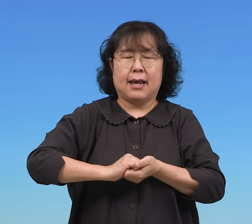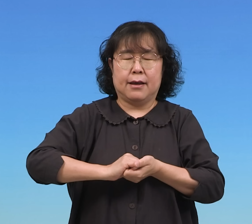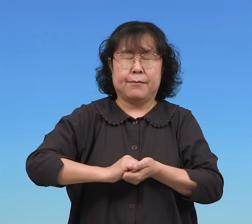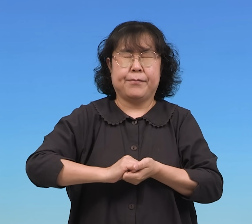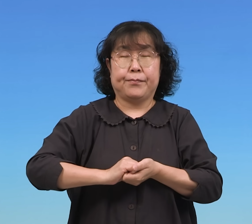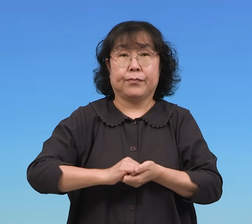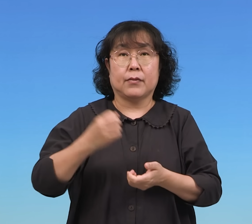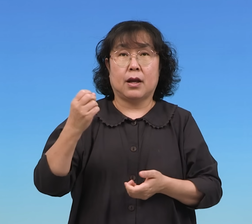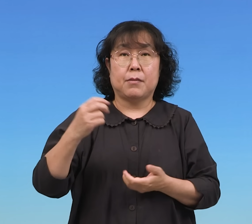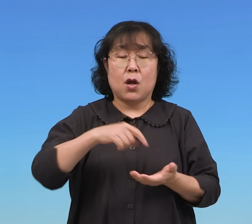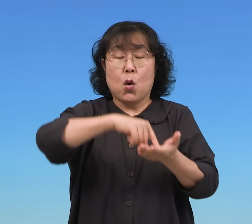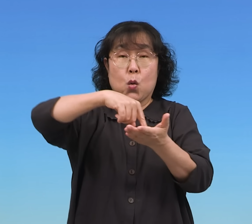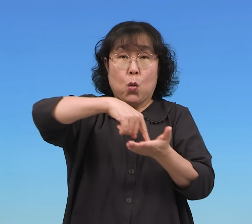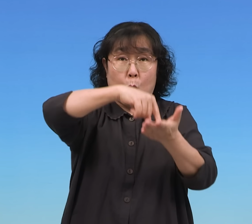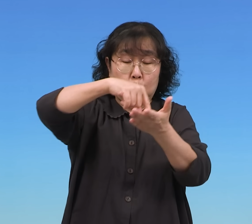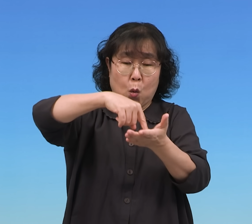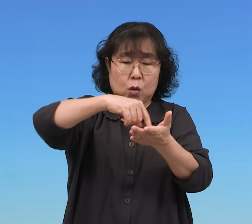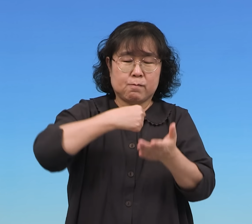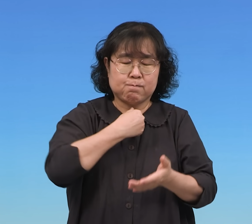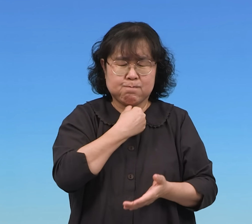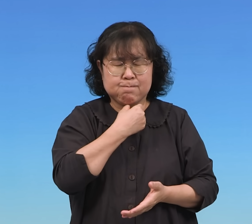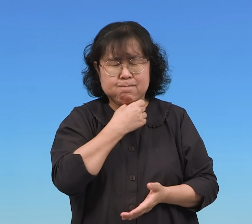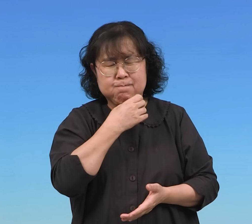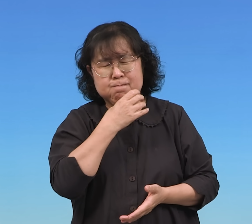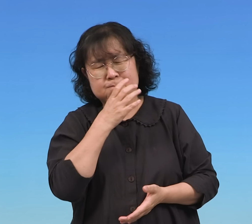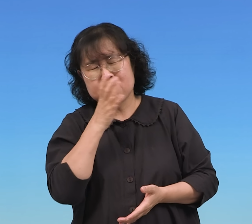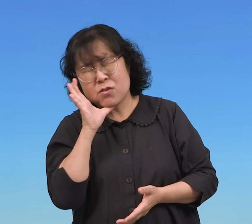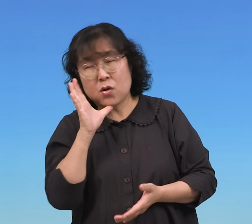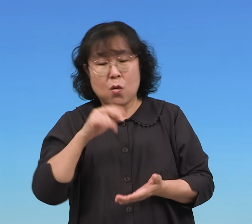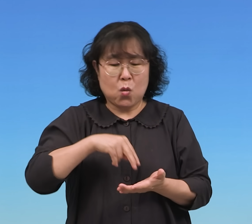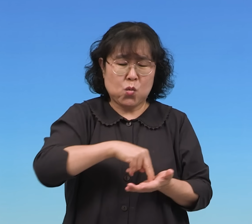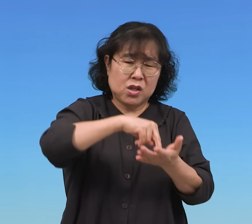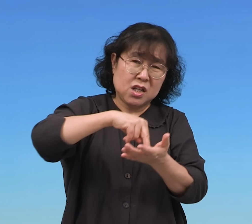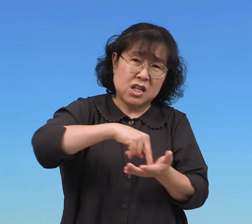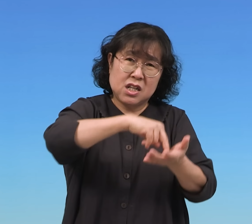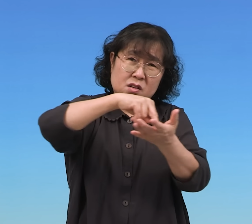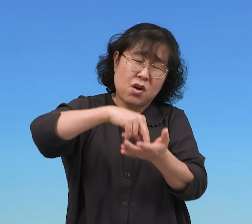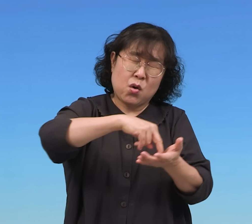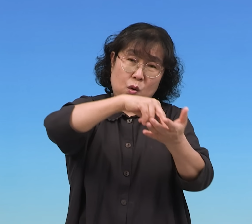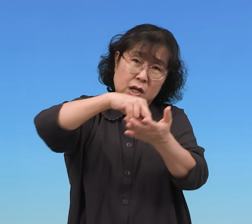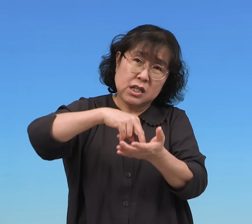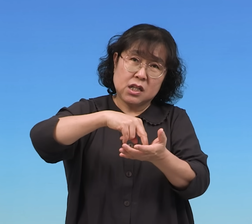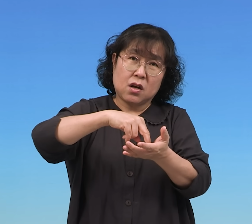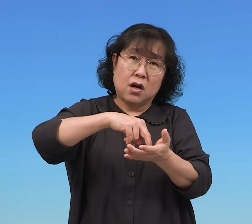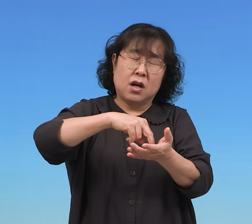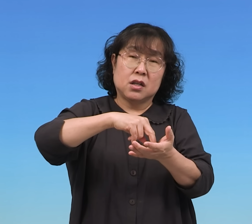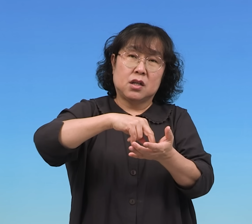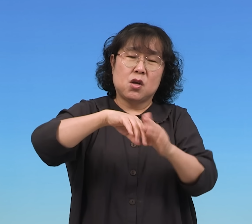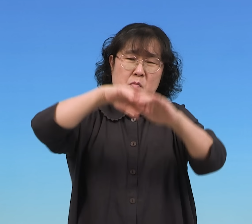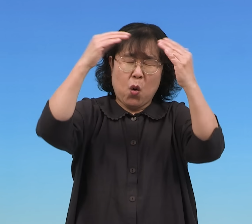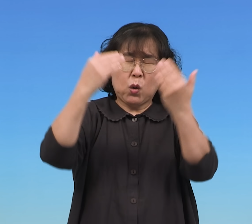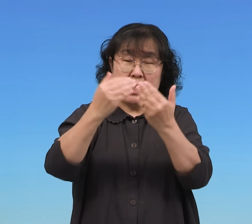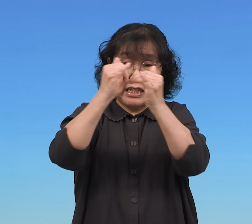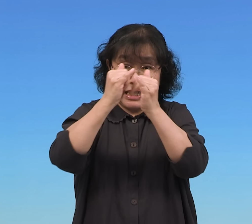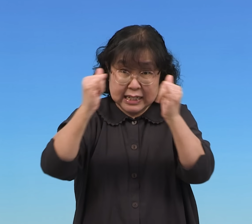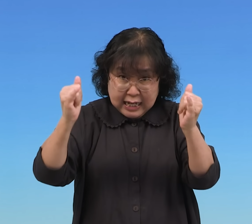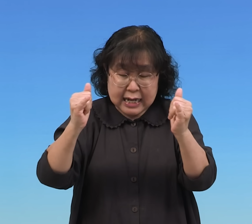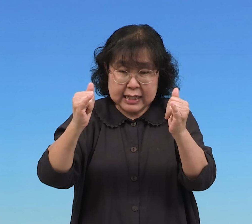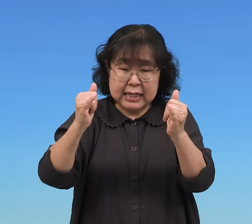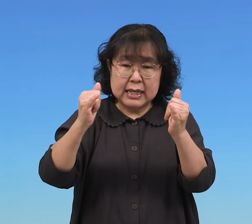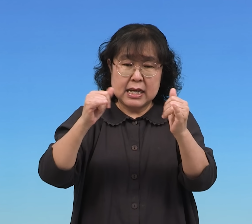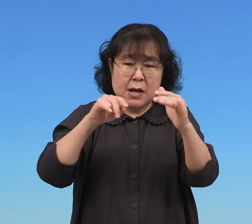상황이다. 그래서 고독이 또 나이가 들어갈수록 쓸쓸하고 외로워지는 건 모든 인간에게서 다